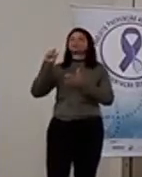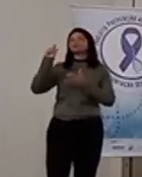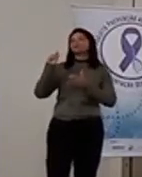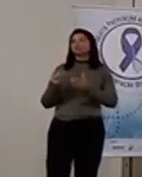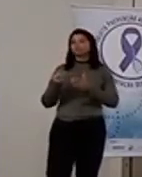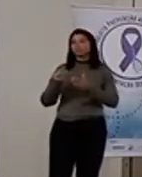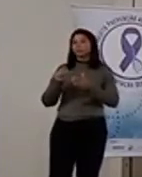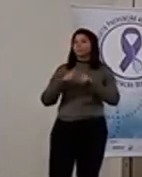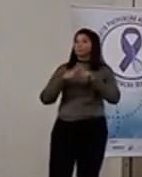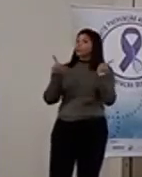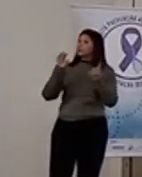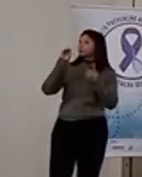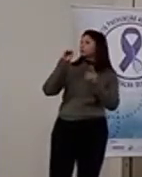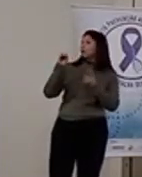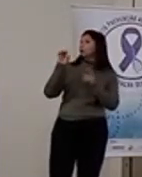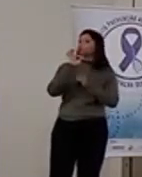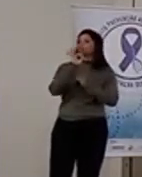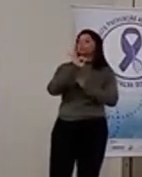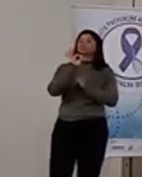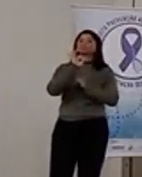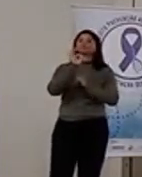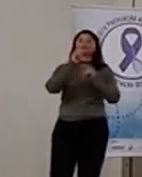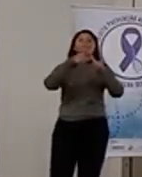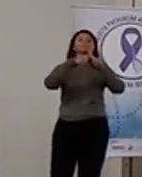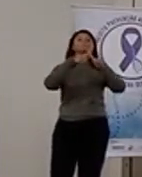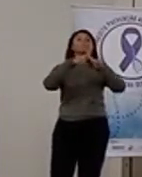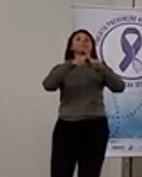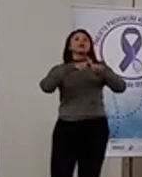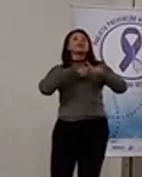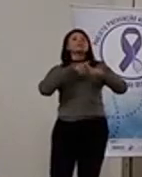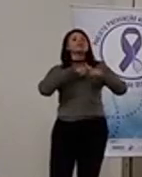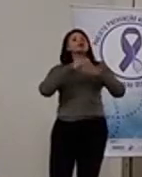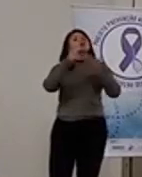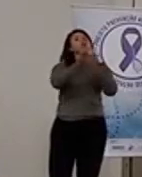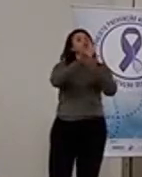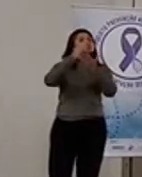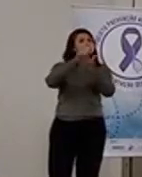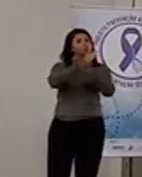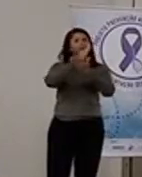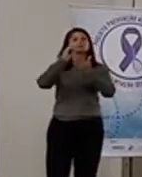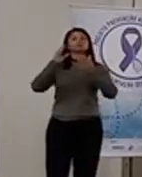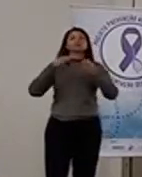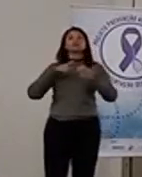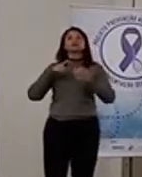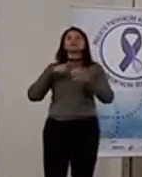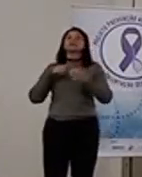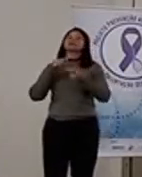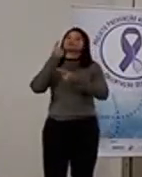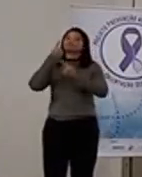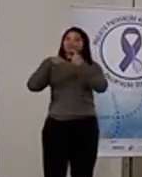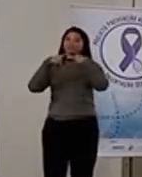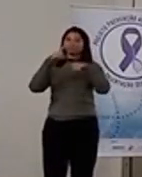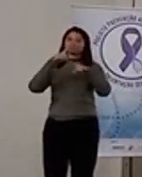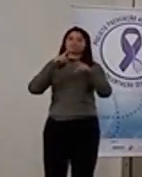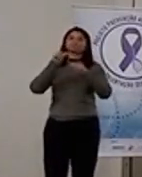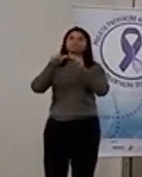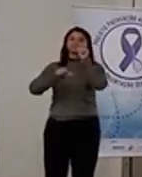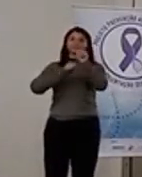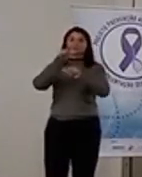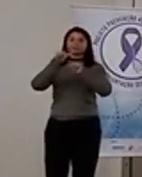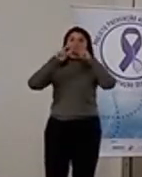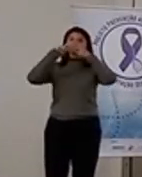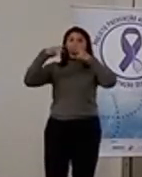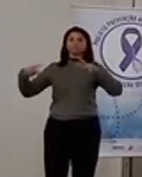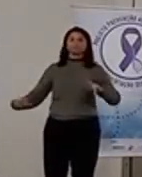não é zero. Certo? Por quê? Porque existem outros fatores que podem provocar uma segunda mutação. E tem situações muito